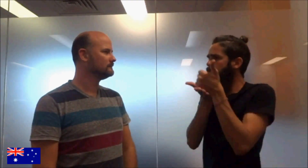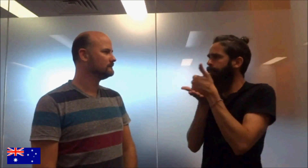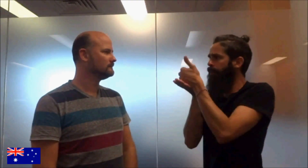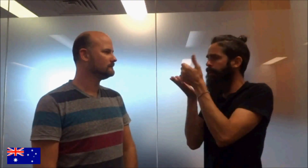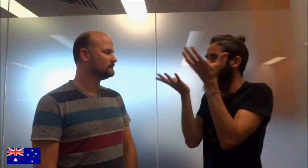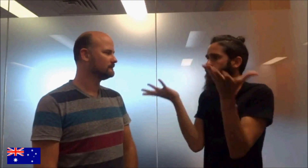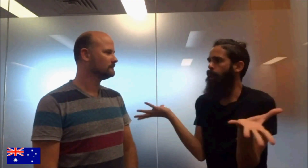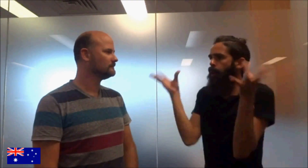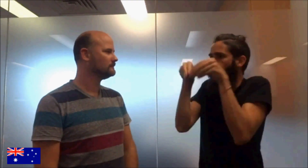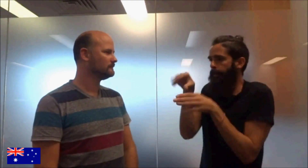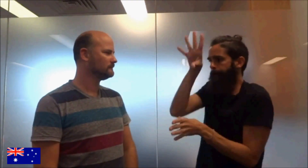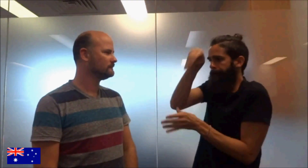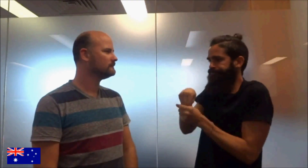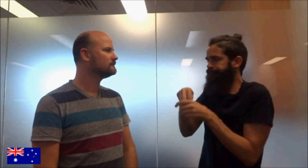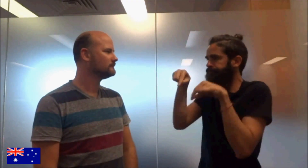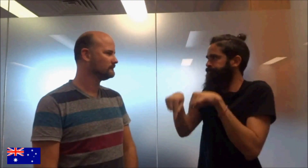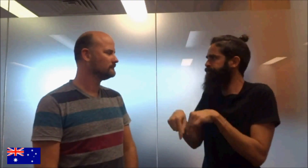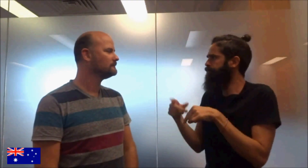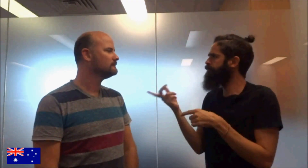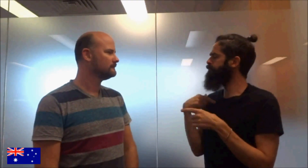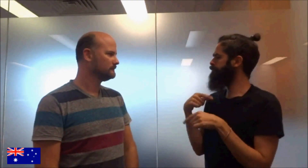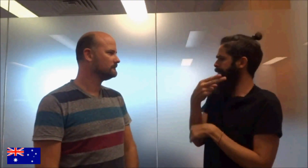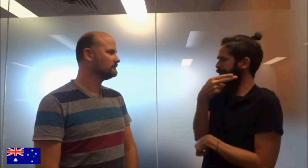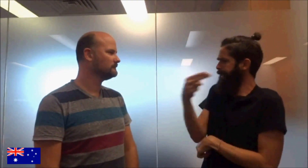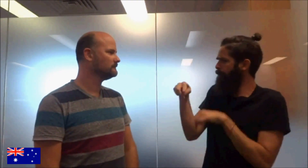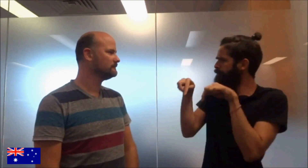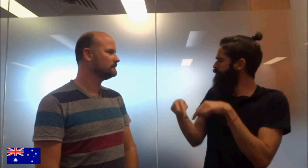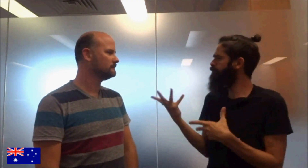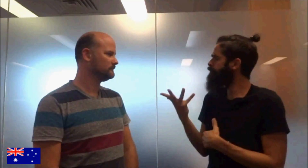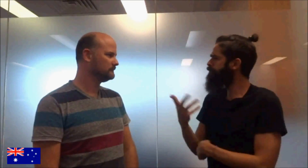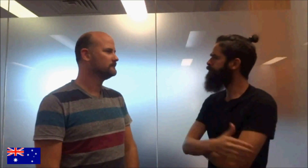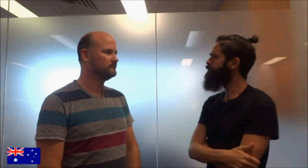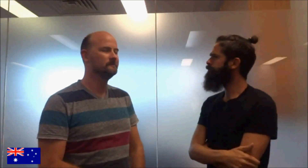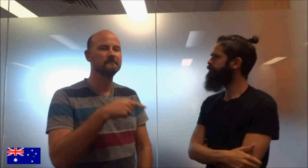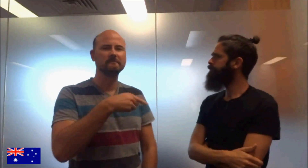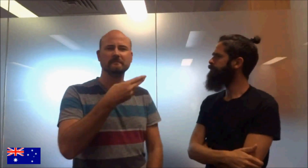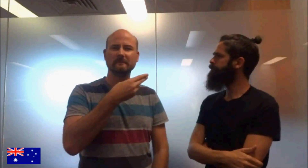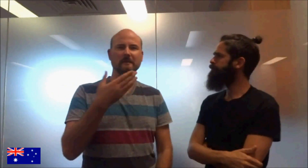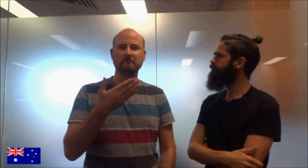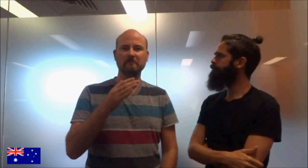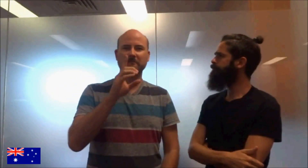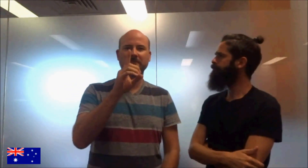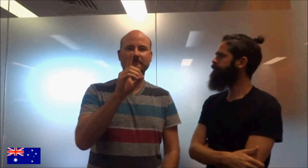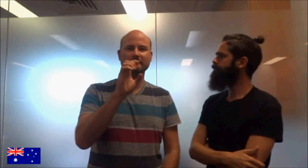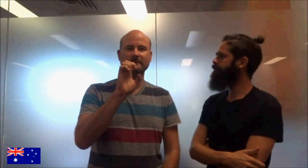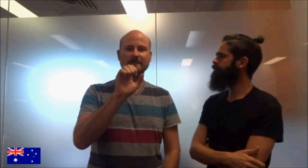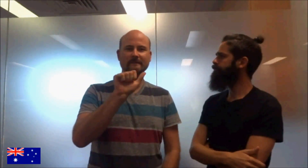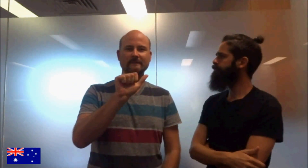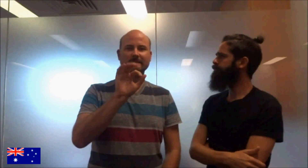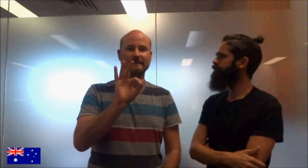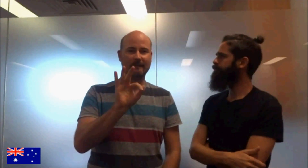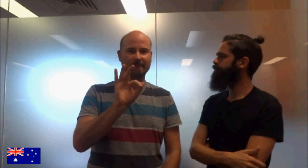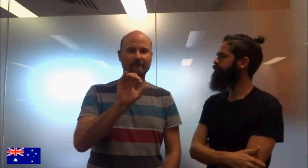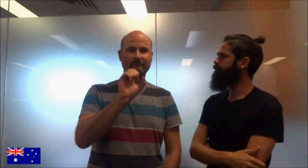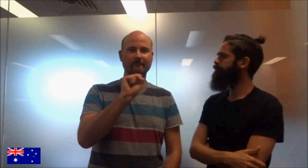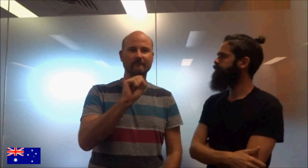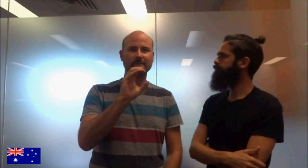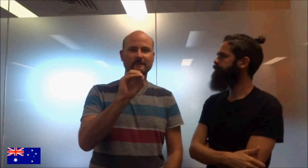a beaucoup de choses qui sont au sein de ce service. Est-ce que tu peux m'expliquer? Alors ici, en fait, ça s'appelle